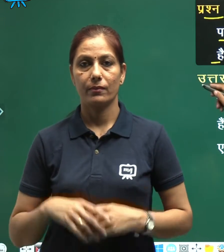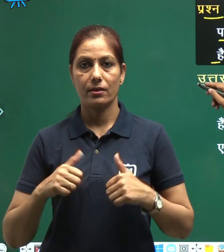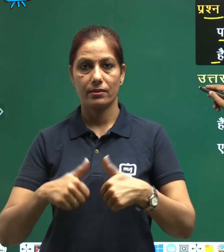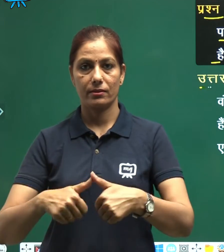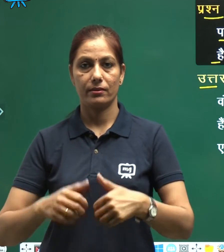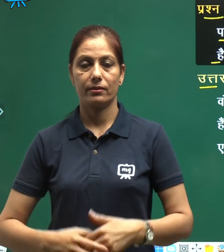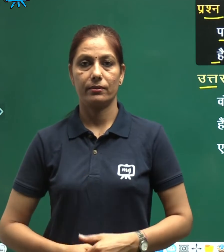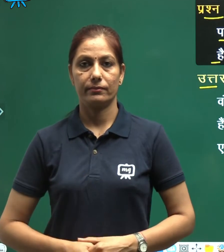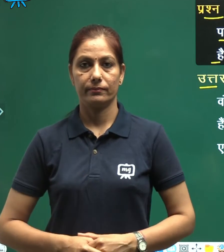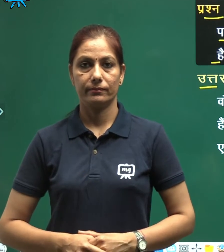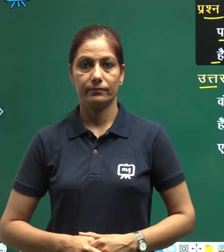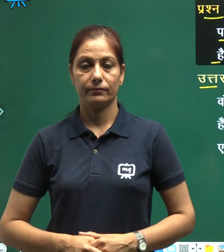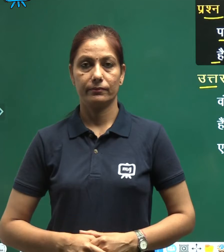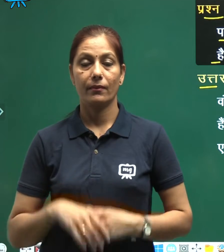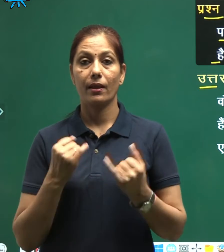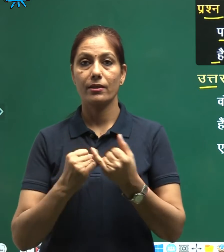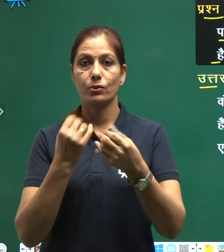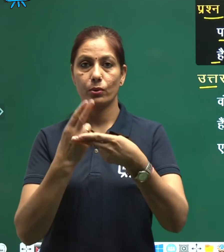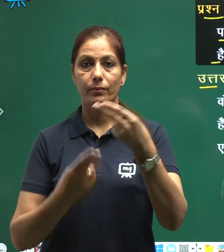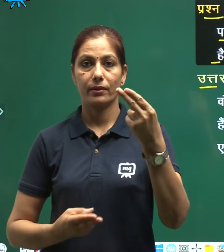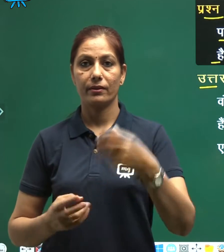है, कहानी में